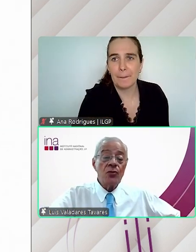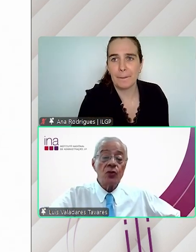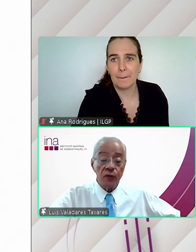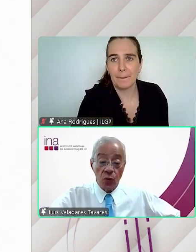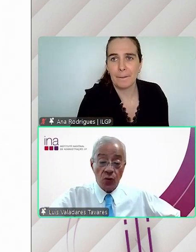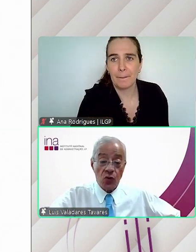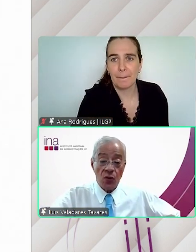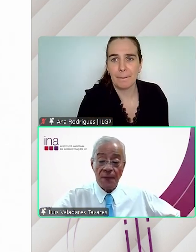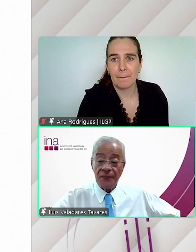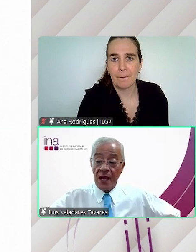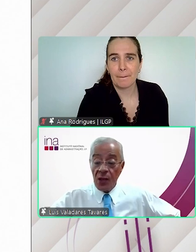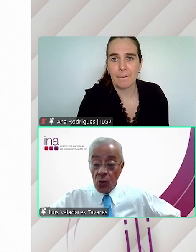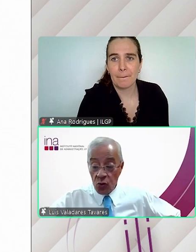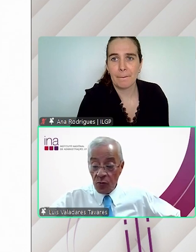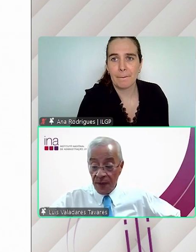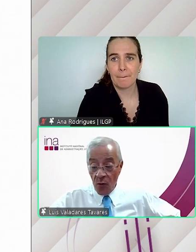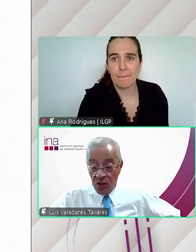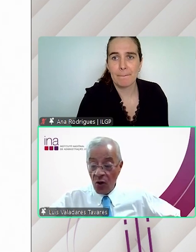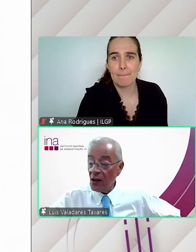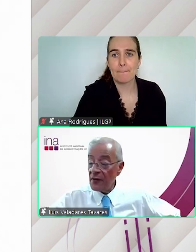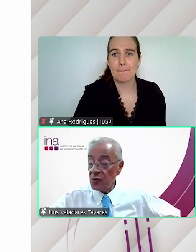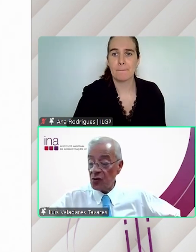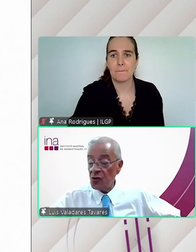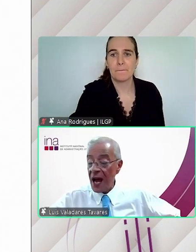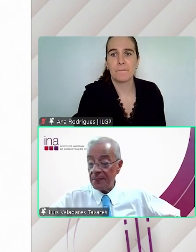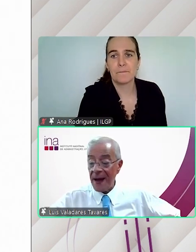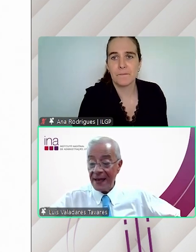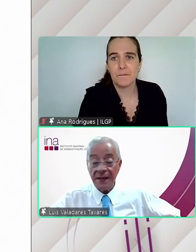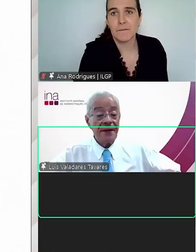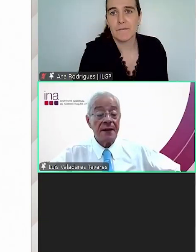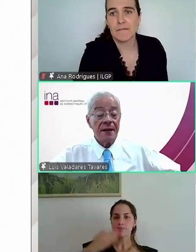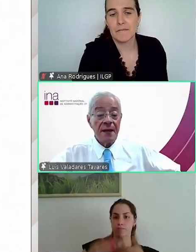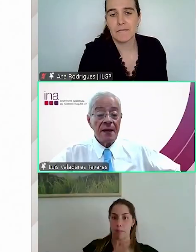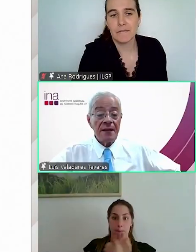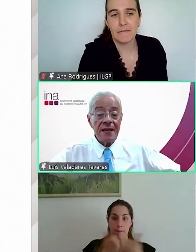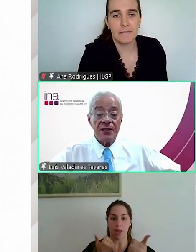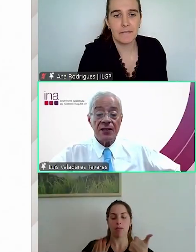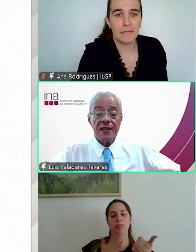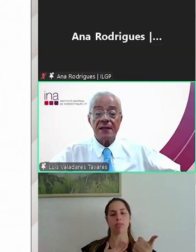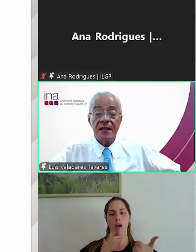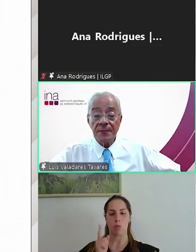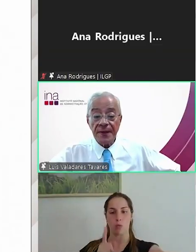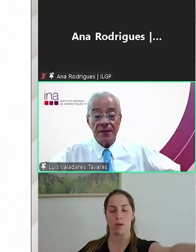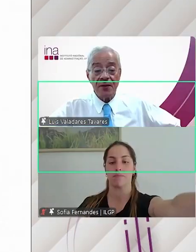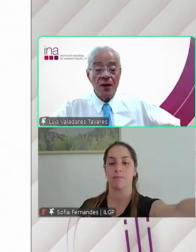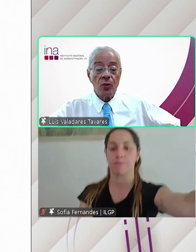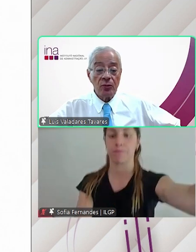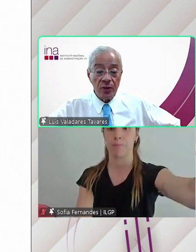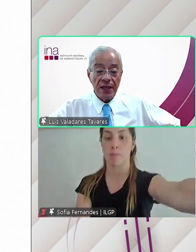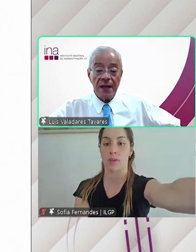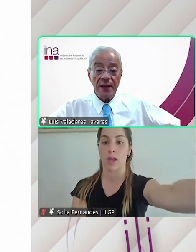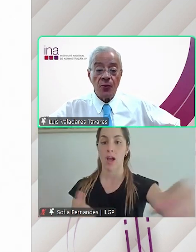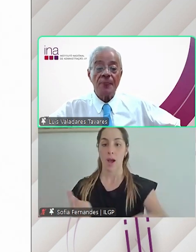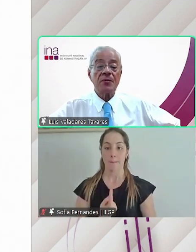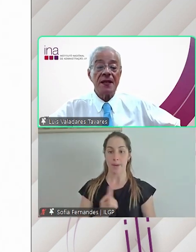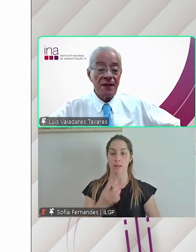Quais são os fluxos? E eu julgo que para uma escola funcionar bem, tem que ter sempre uma